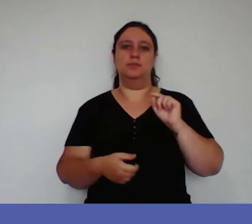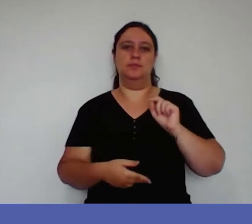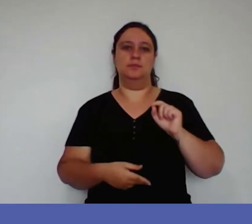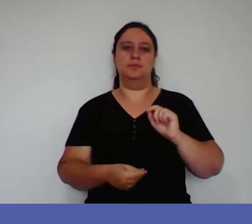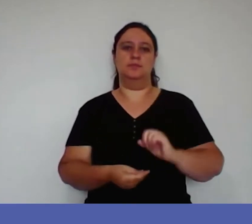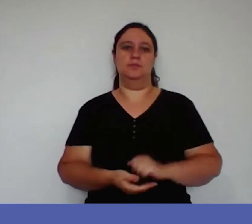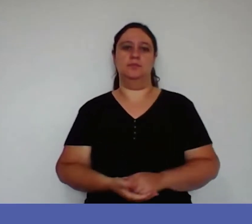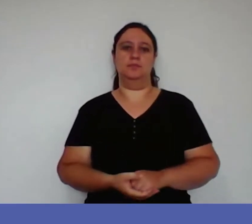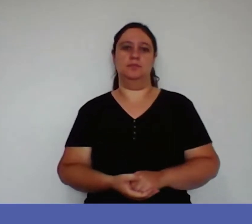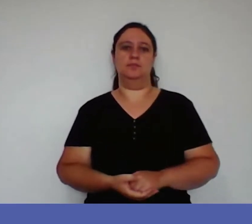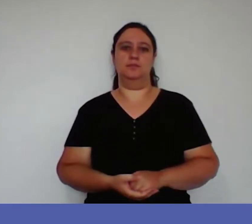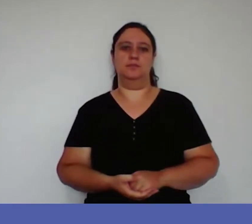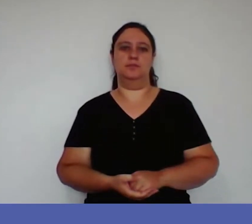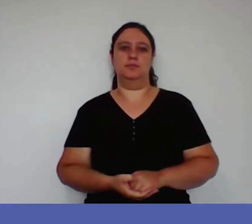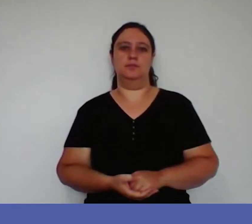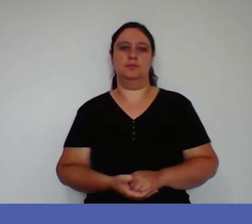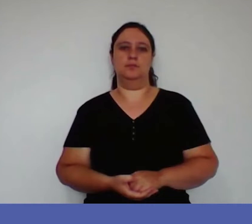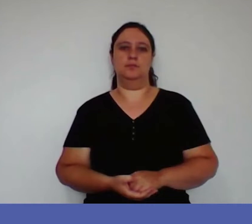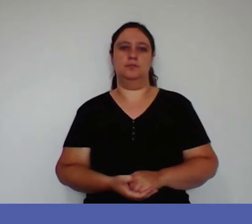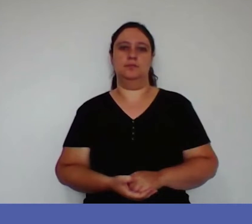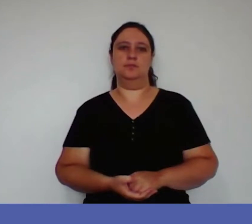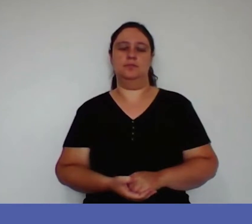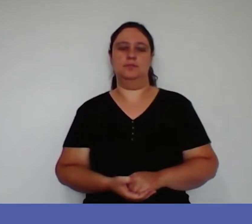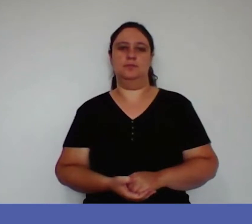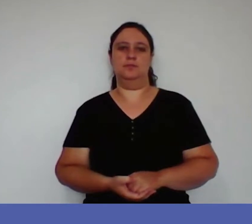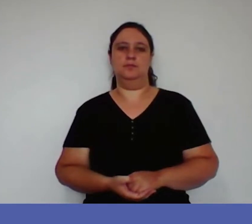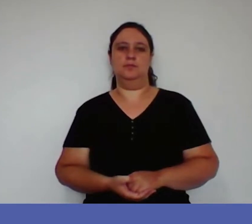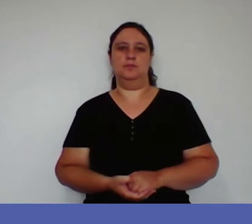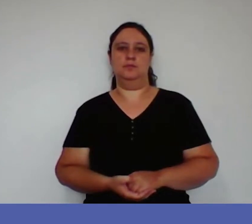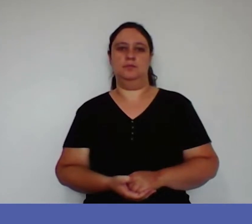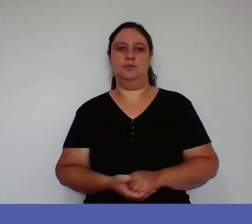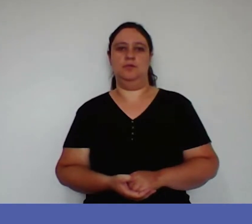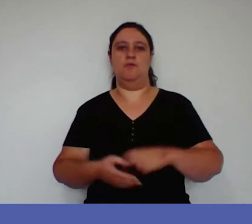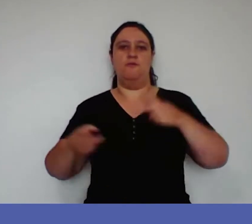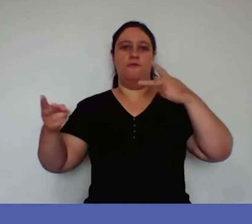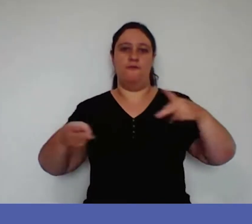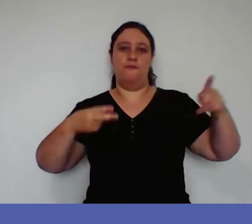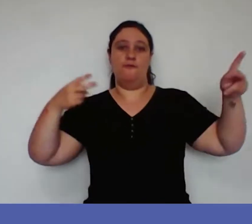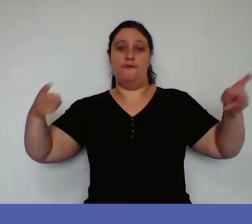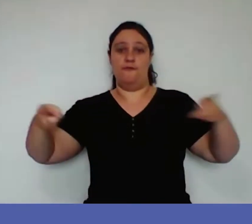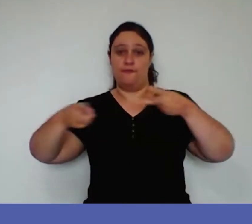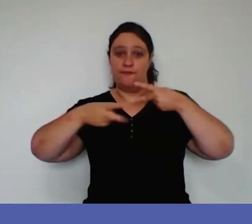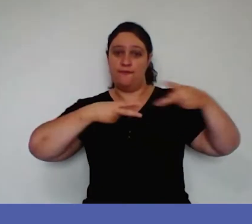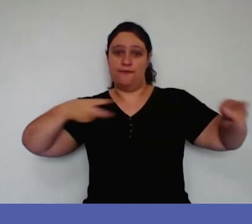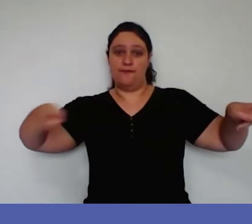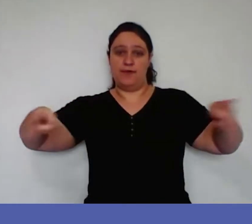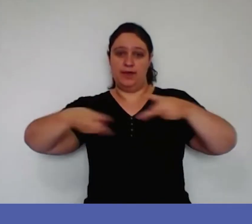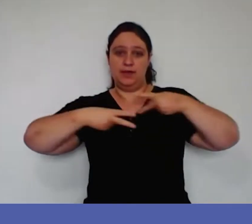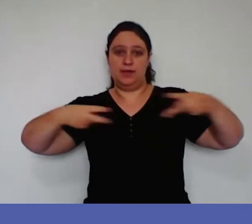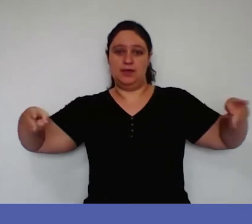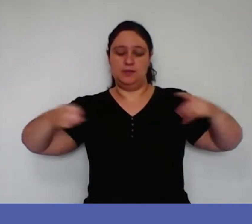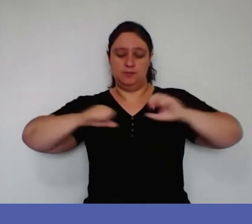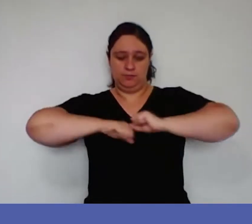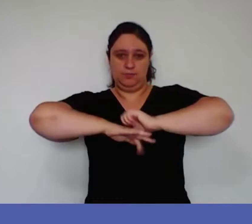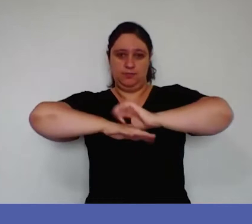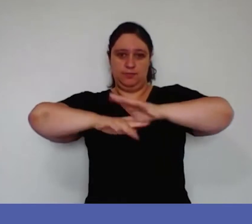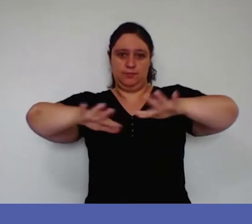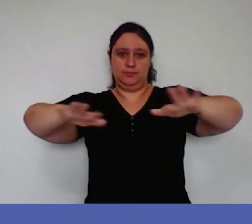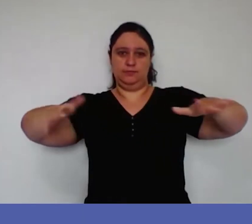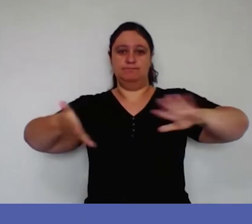vento levará como palha no estio, e não se verá mais